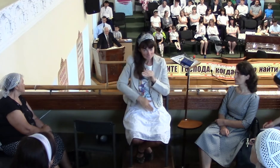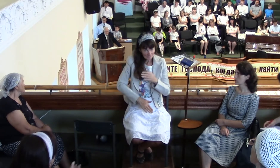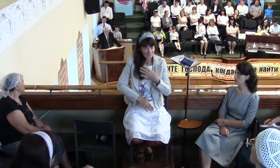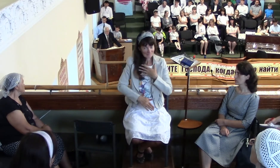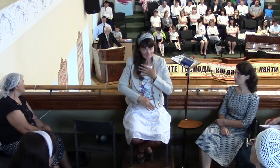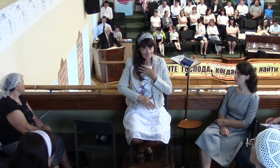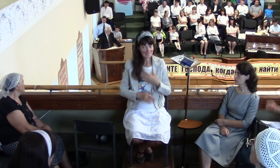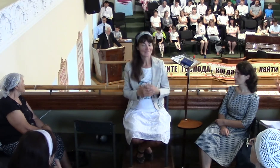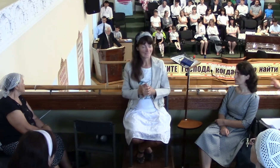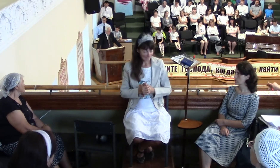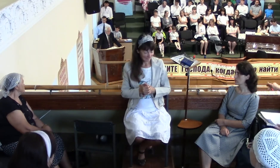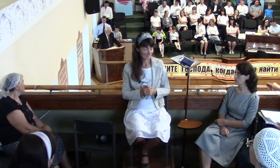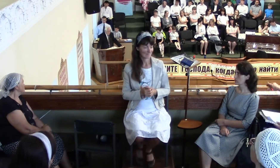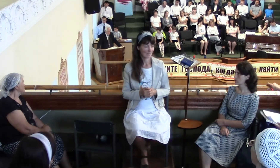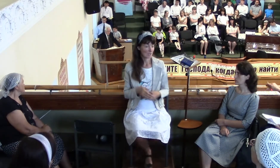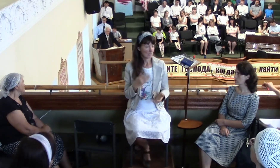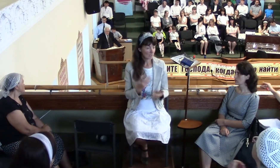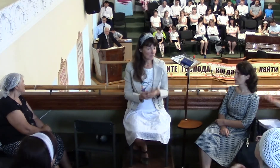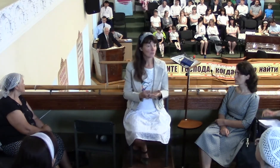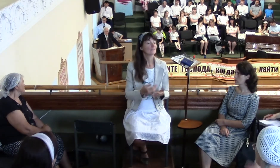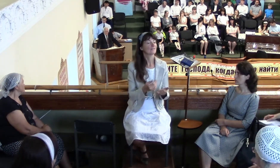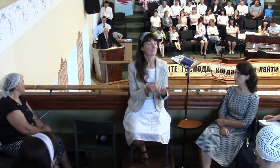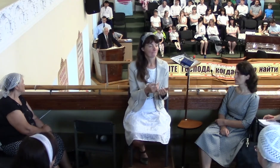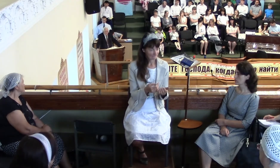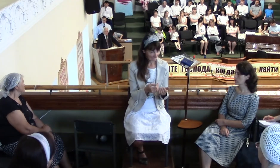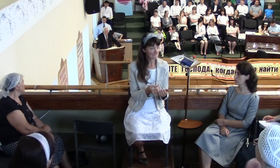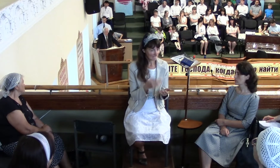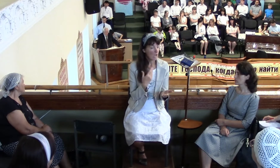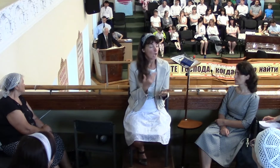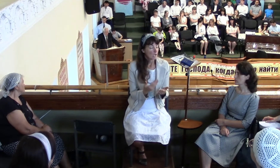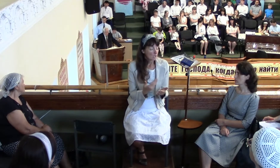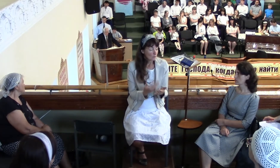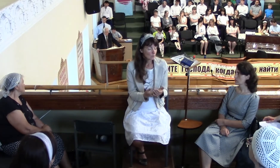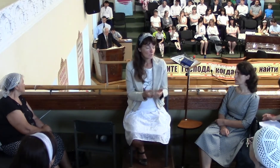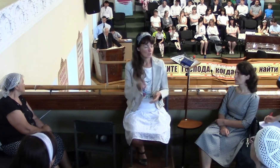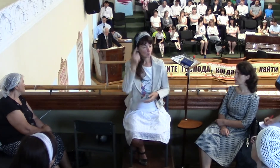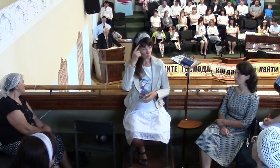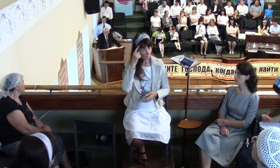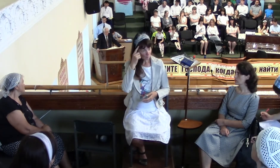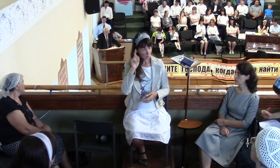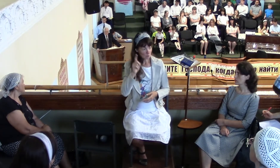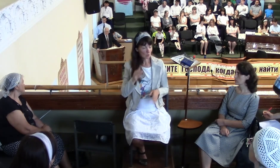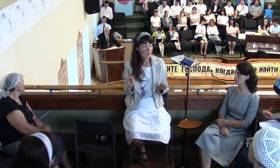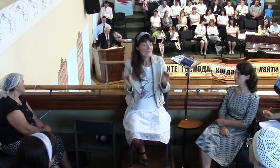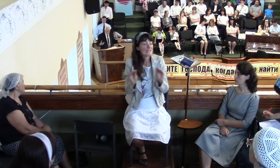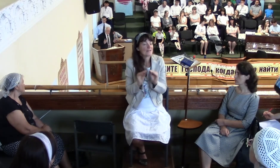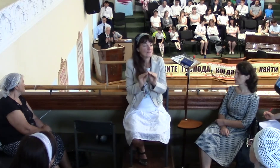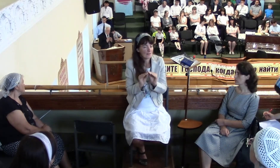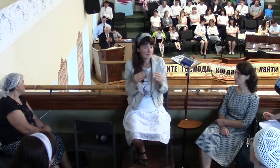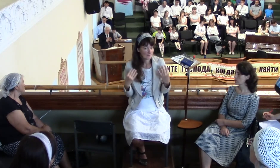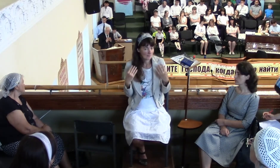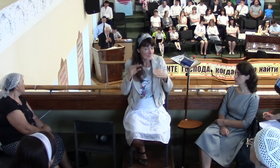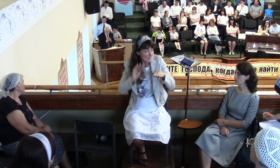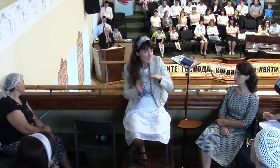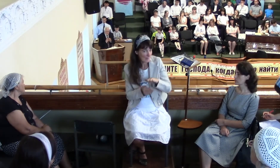прежде, незаметны. Но Бог видел их духовную наготу. И они сами чувствовали,